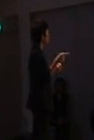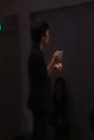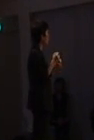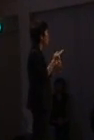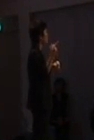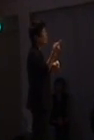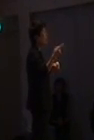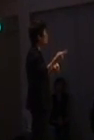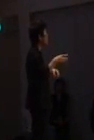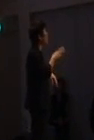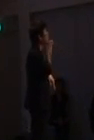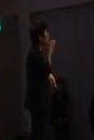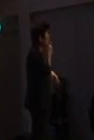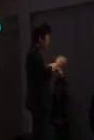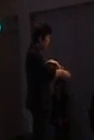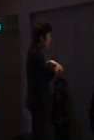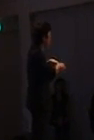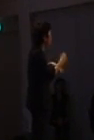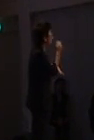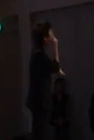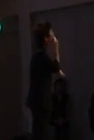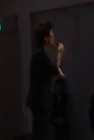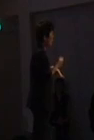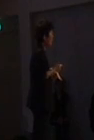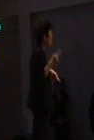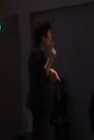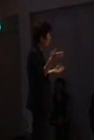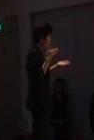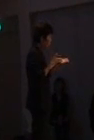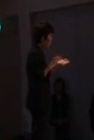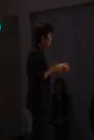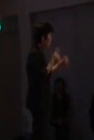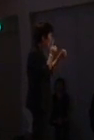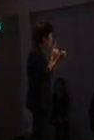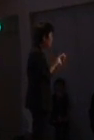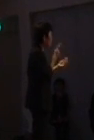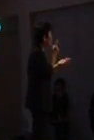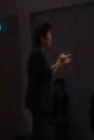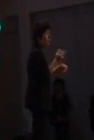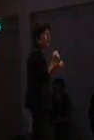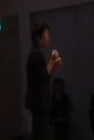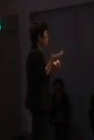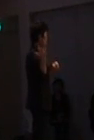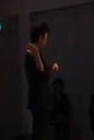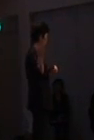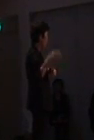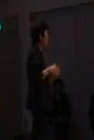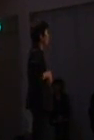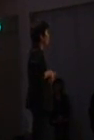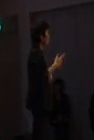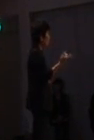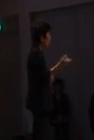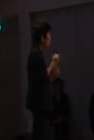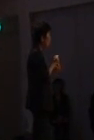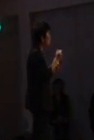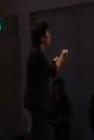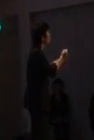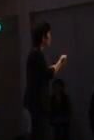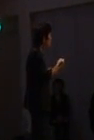って、人々を説得するためだけに使いました。これを作って、義肢装具士の人たちを説得したり、それ